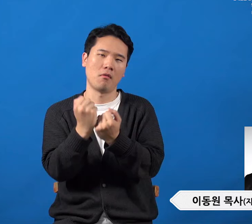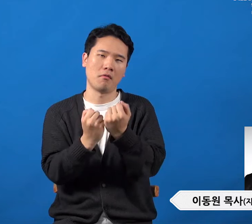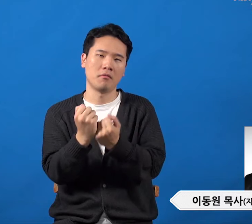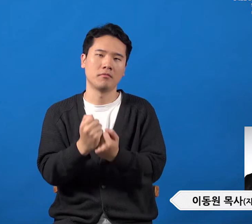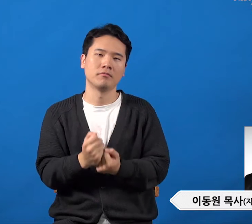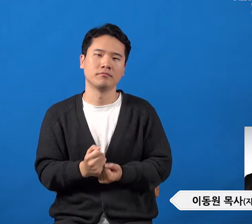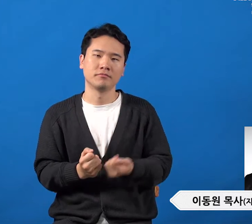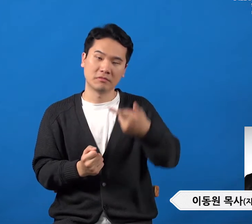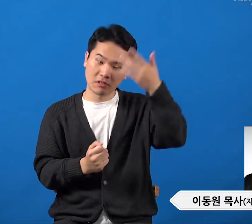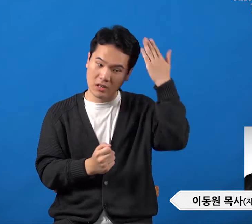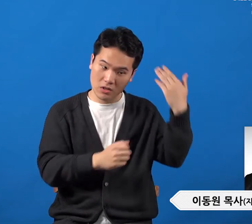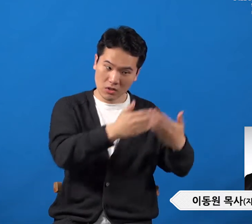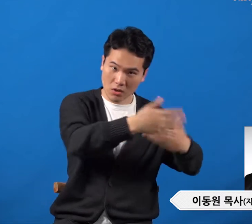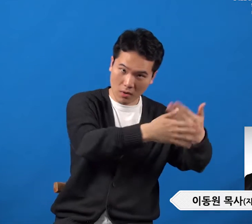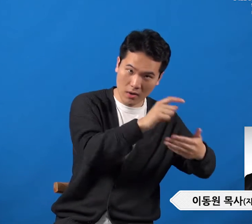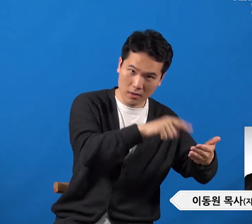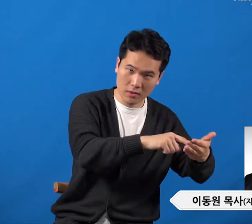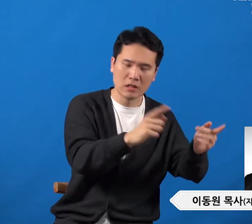직접적으로 등장하지 않습니다.